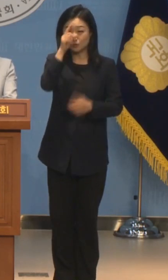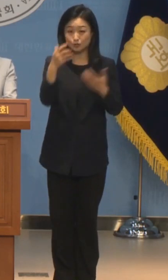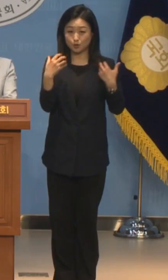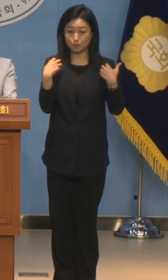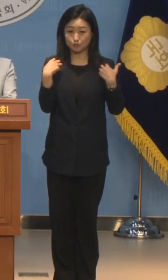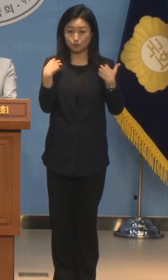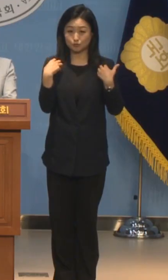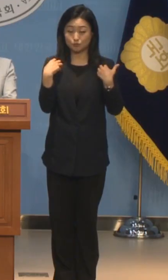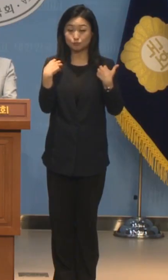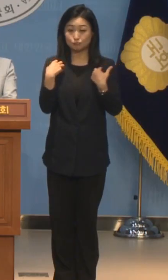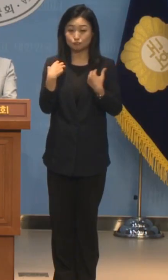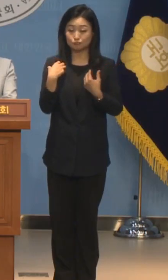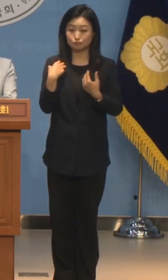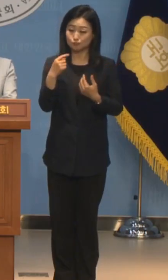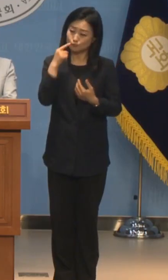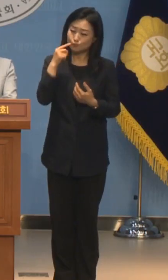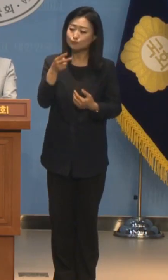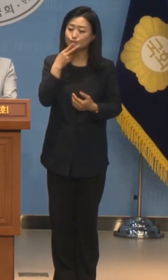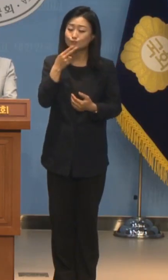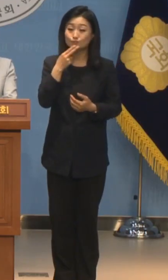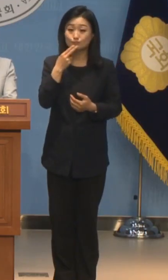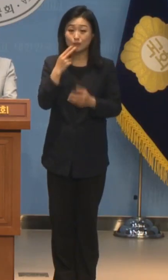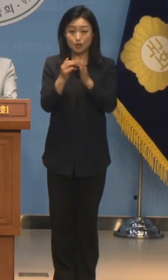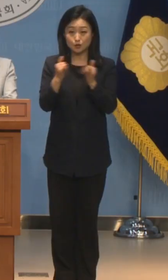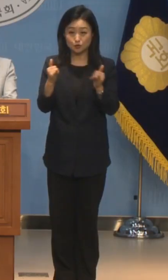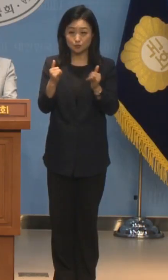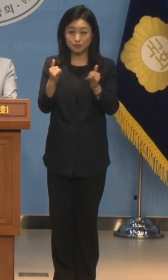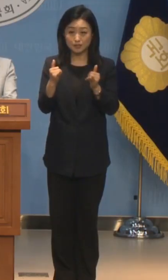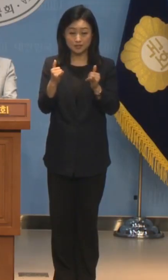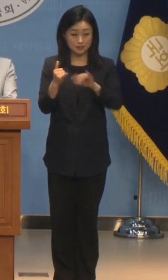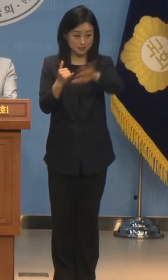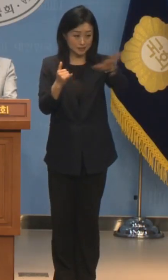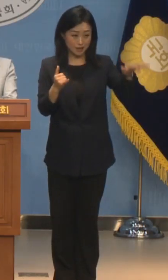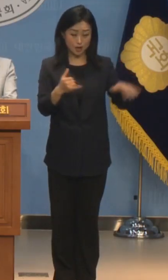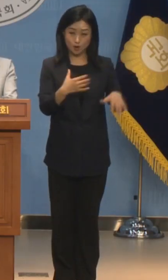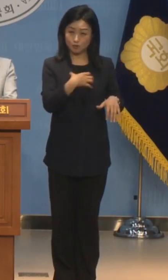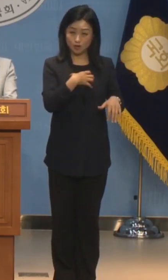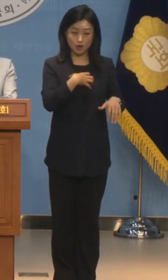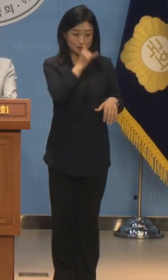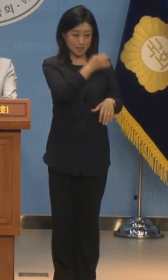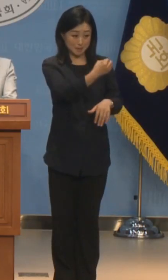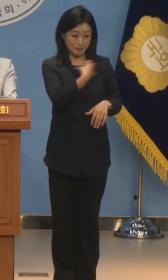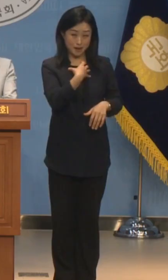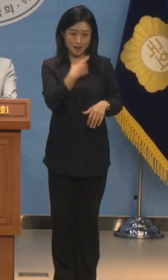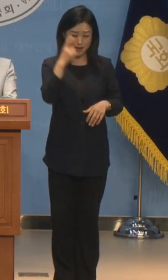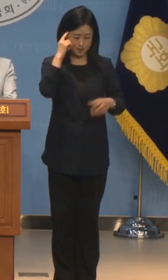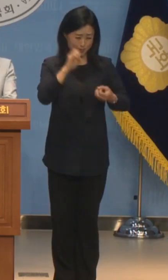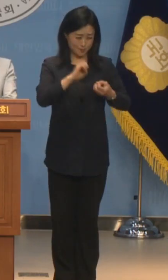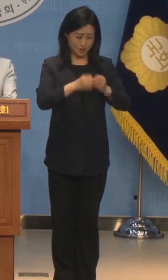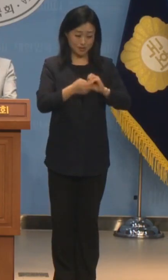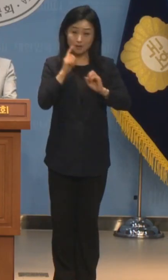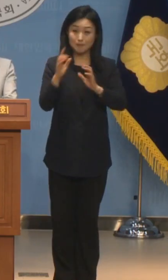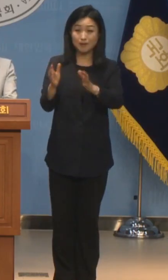주장만 믿고 국민의 우려를 괴담 정치로 매도하다이 한심합니다